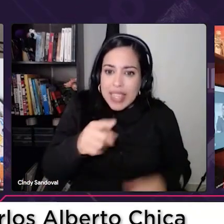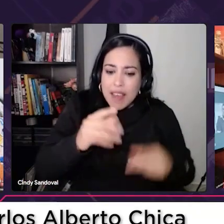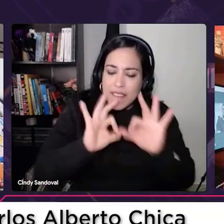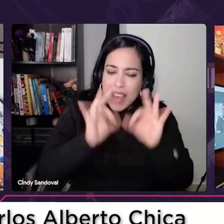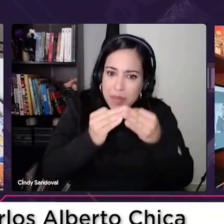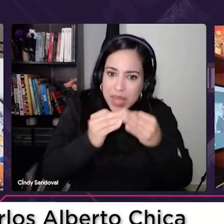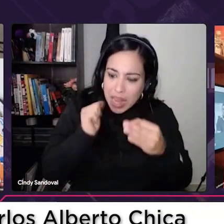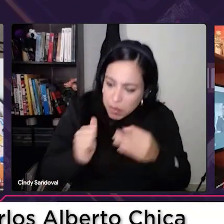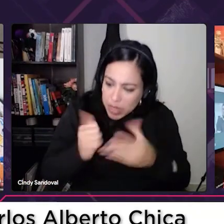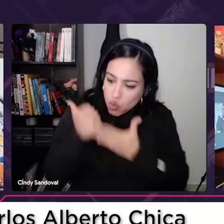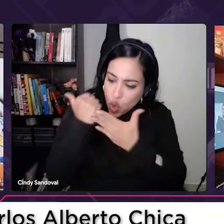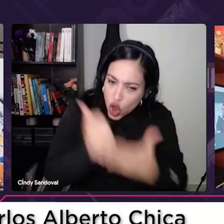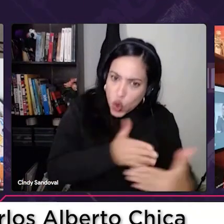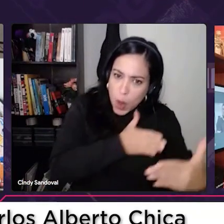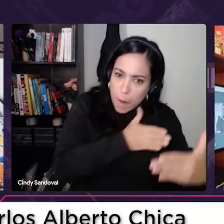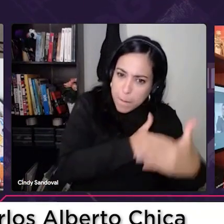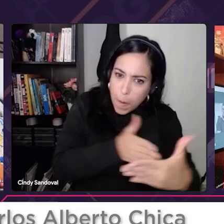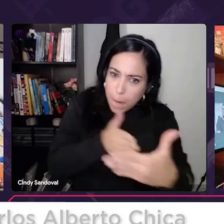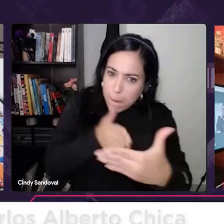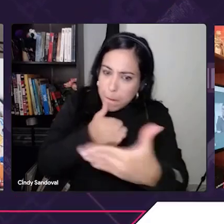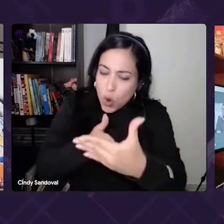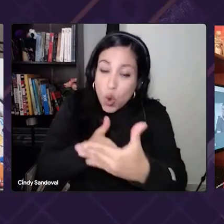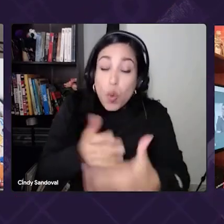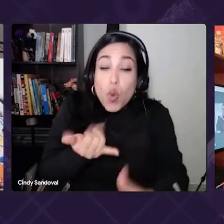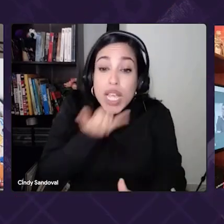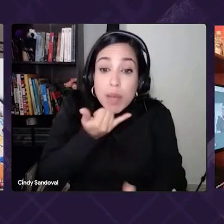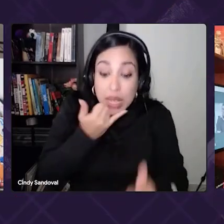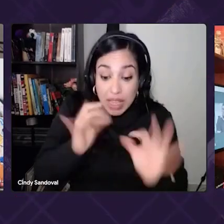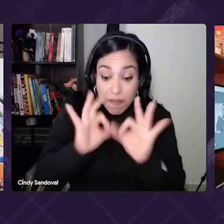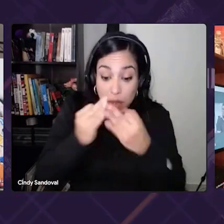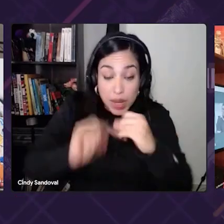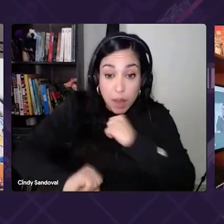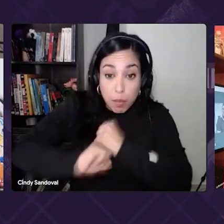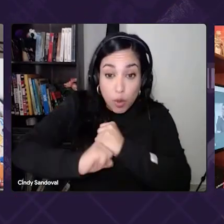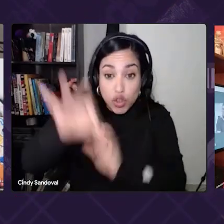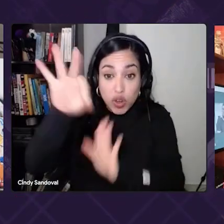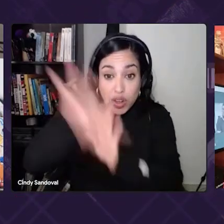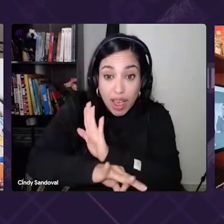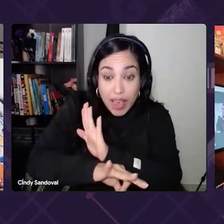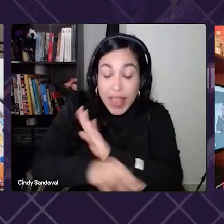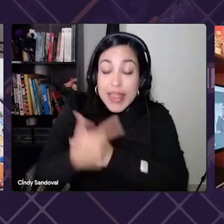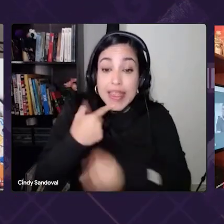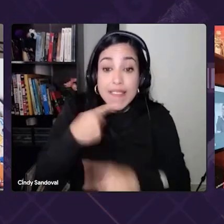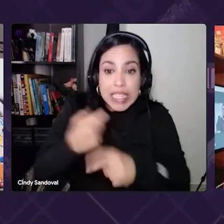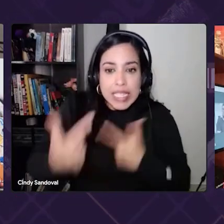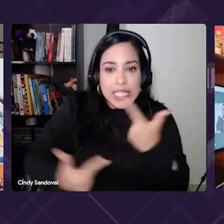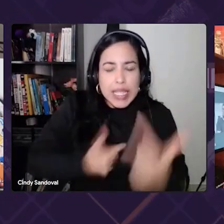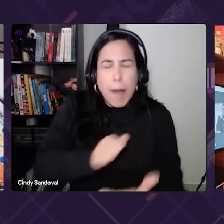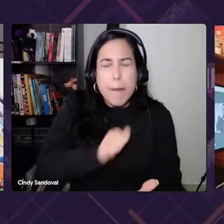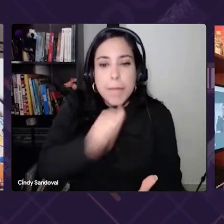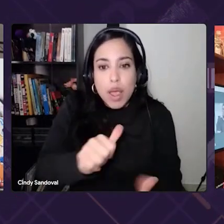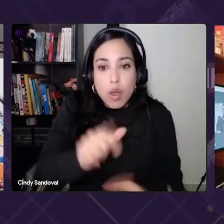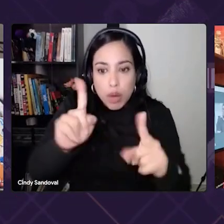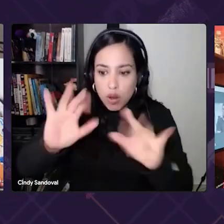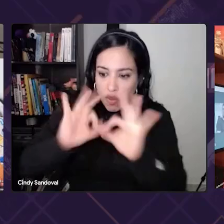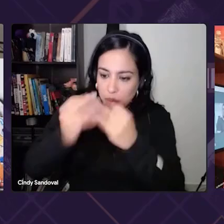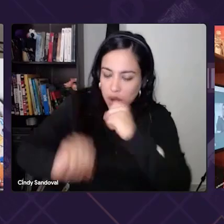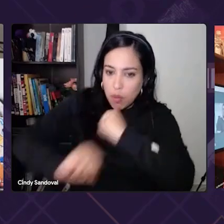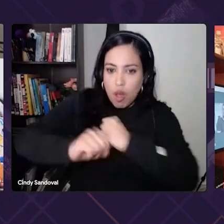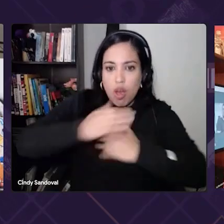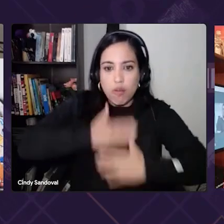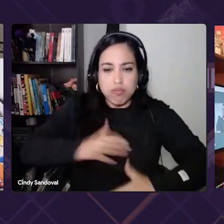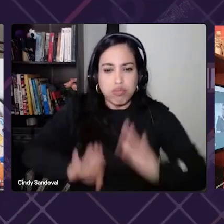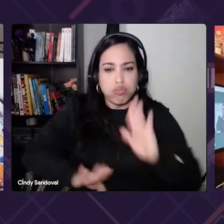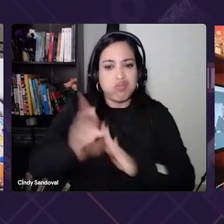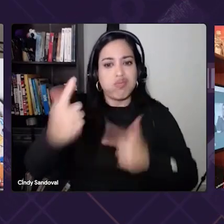de barreras se dé más rápido, que es lo que seguramente desean muchas personas sordas?